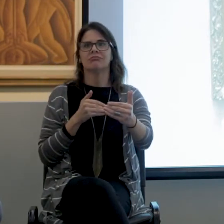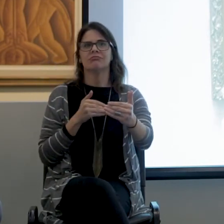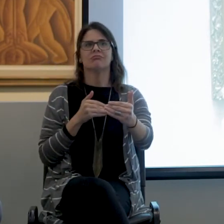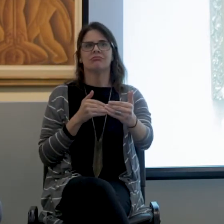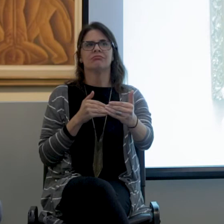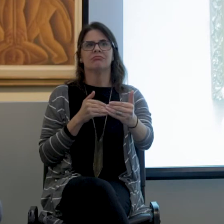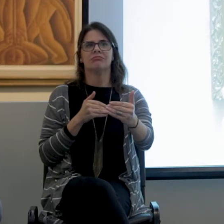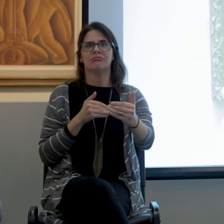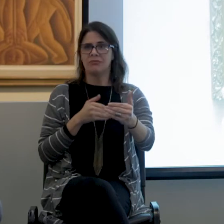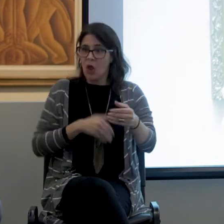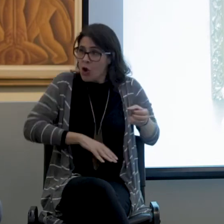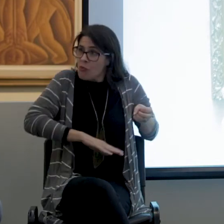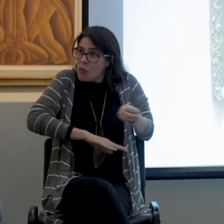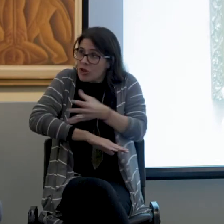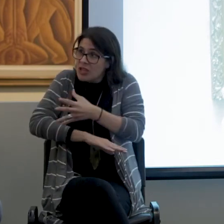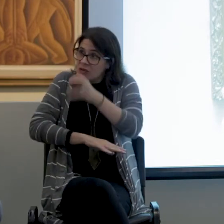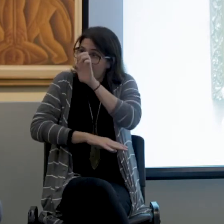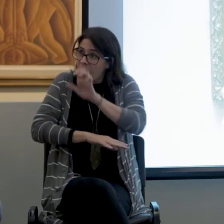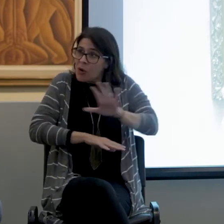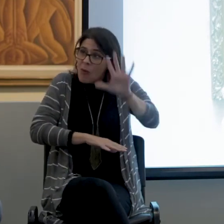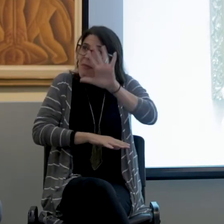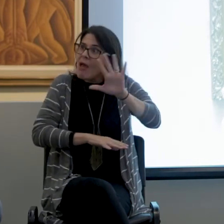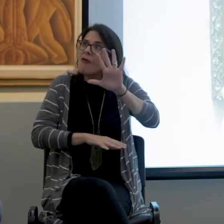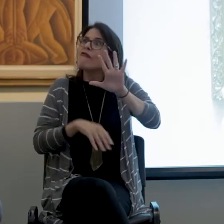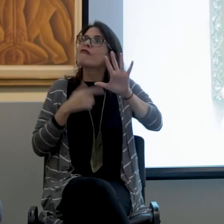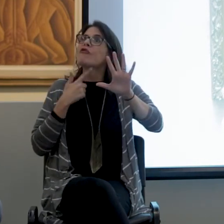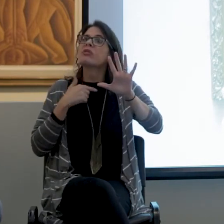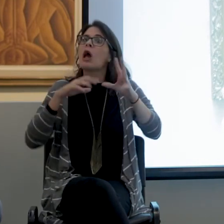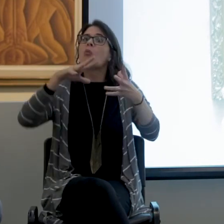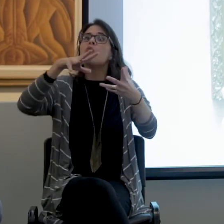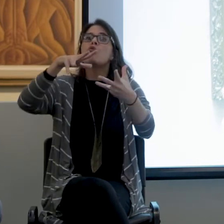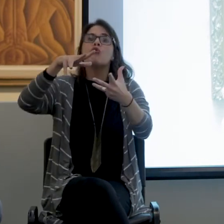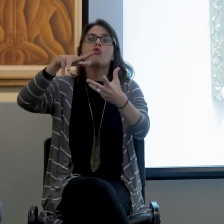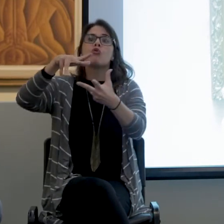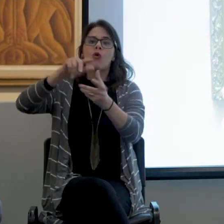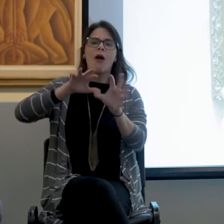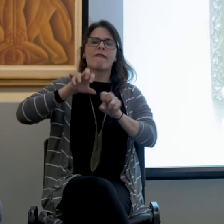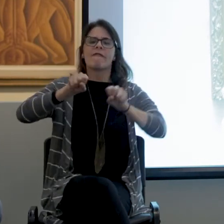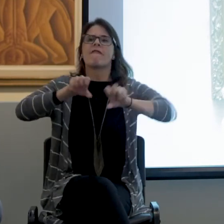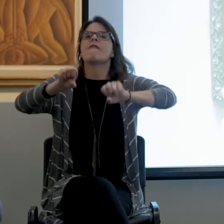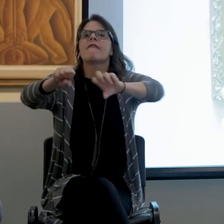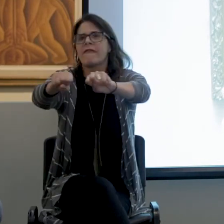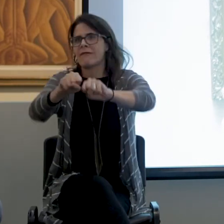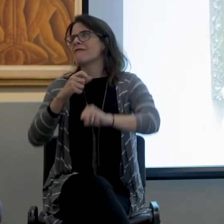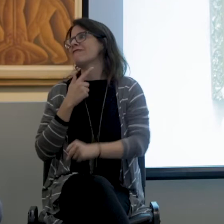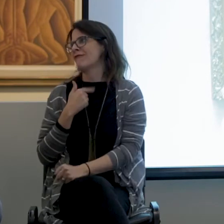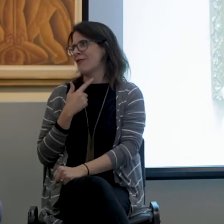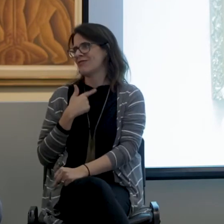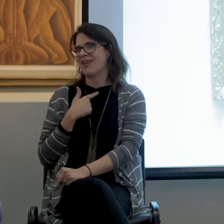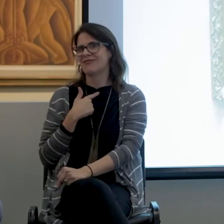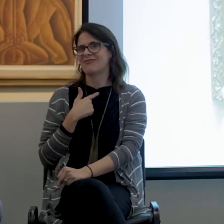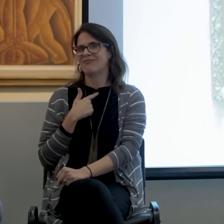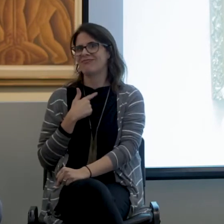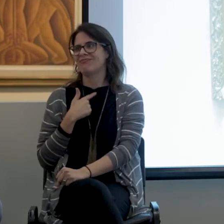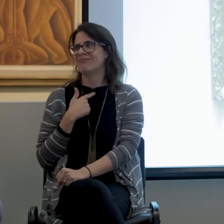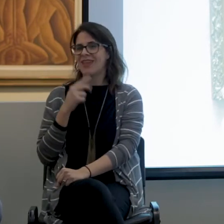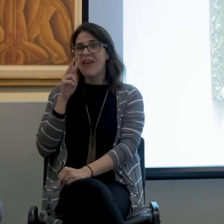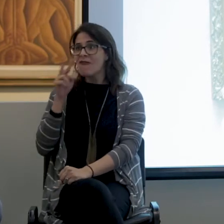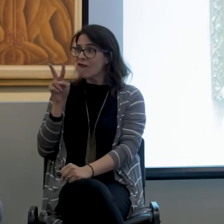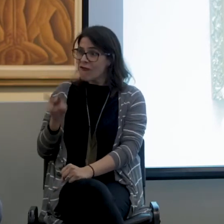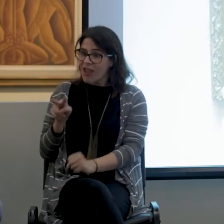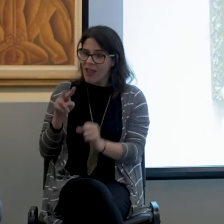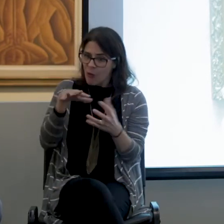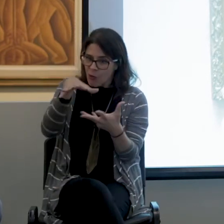e o modernismo europeu é fundamentalmente internacionalista, que o mundo inteiro, com todas as experiências complexas